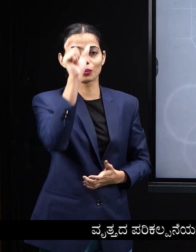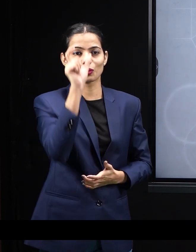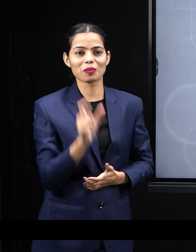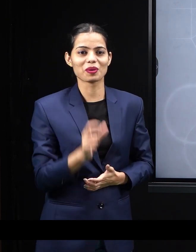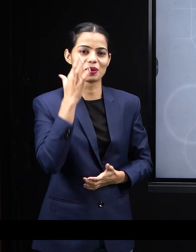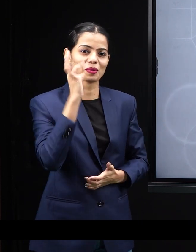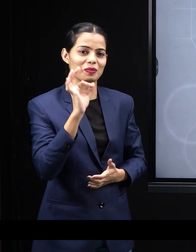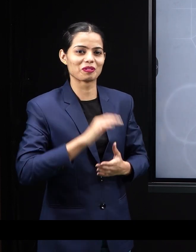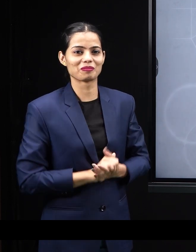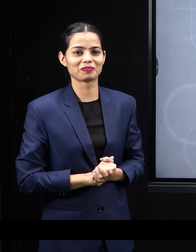ಕೀವರ್ಡ್ಗಳು: